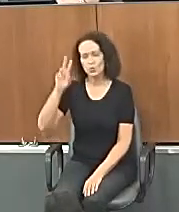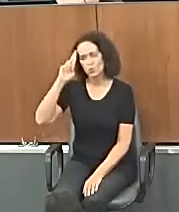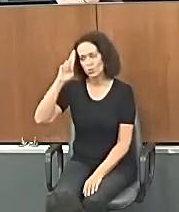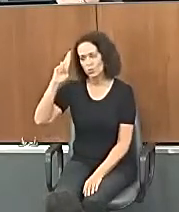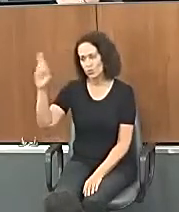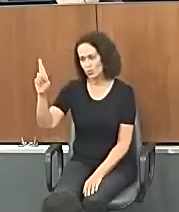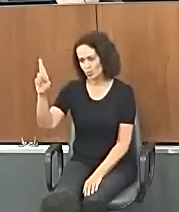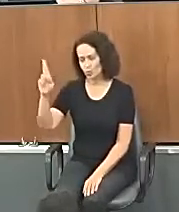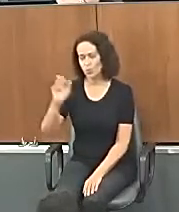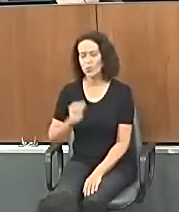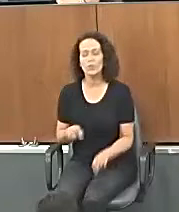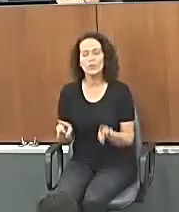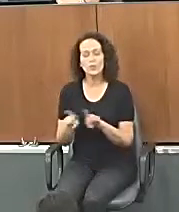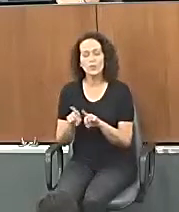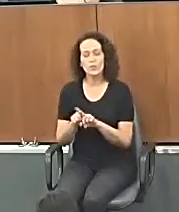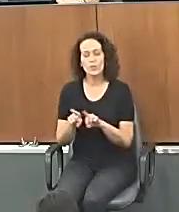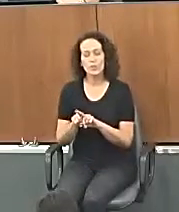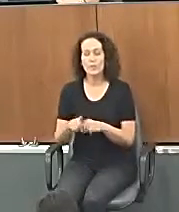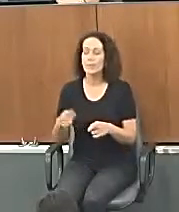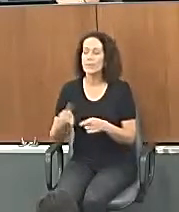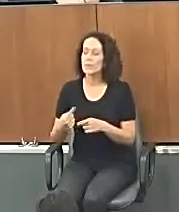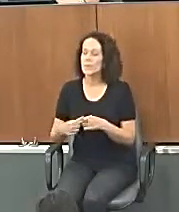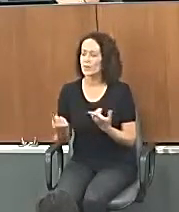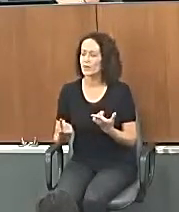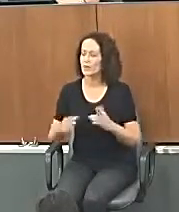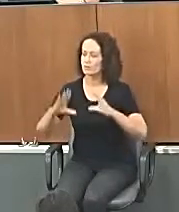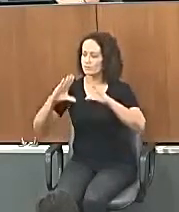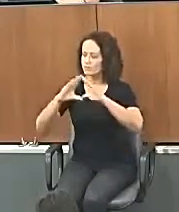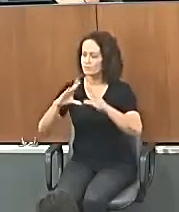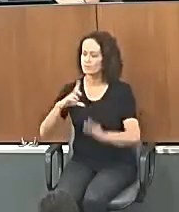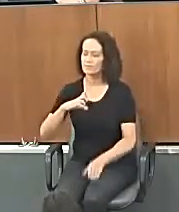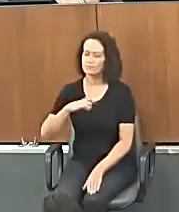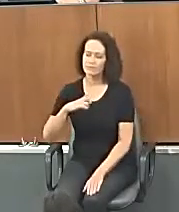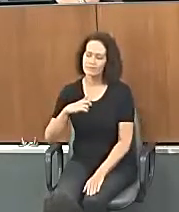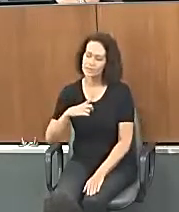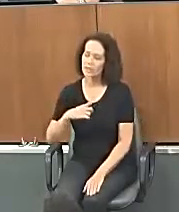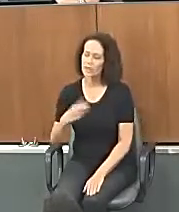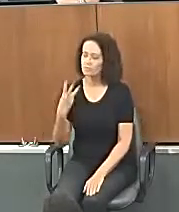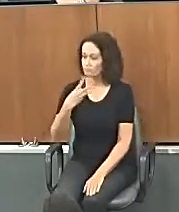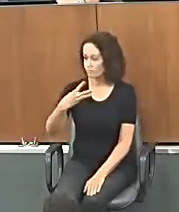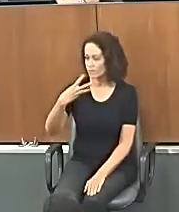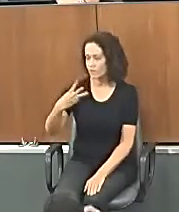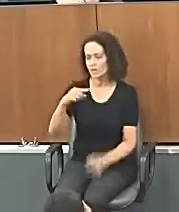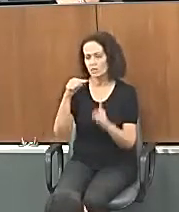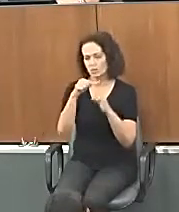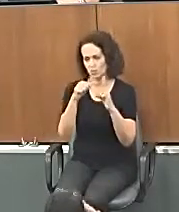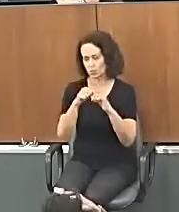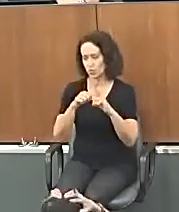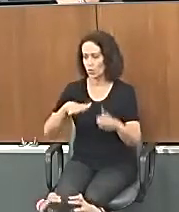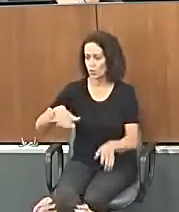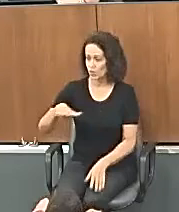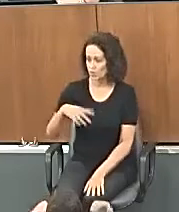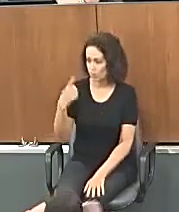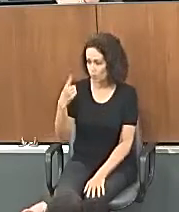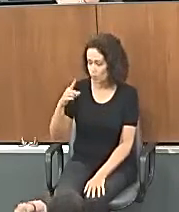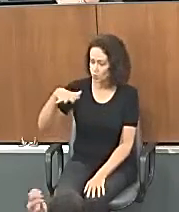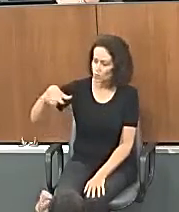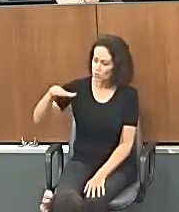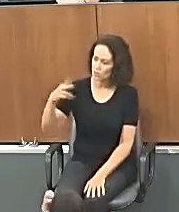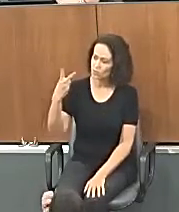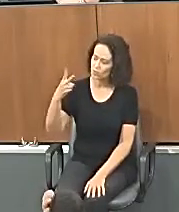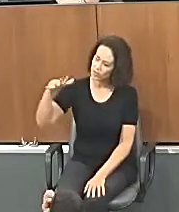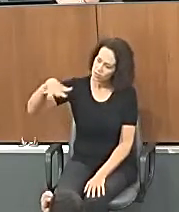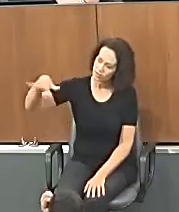cristiano porque a casa tem três níveis de eventos o nível 1 um nível 2